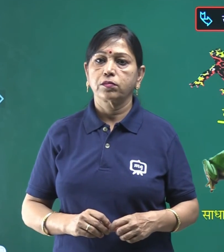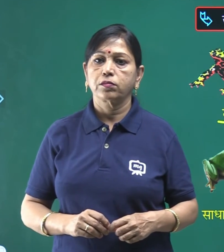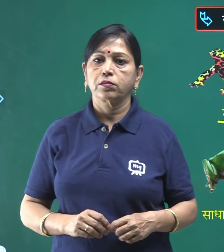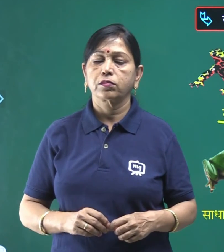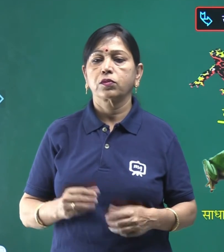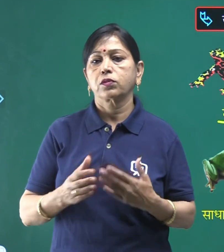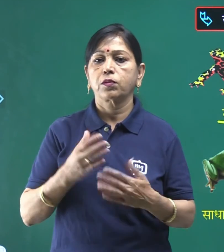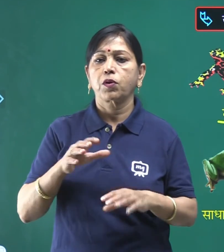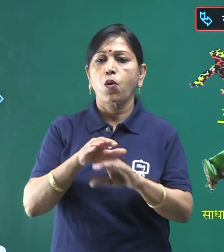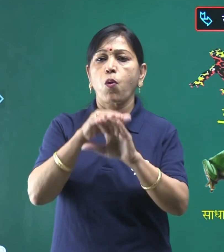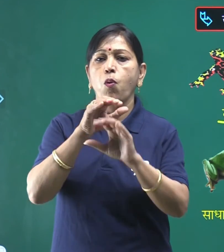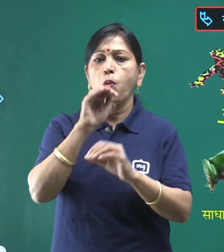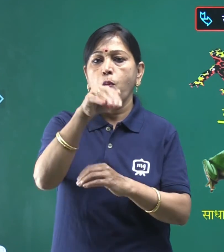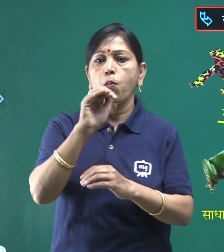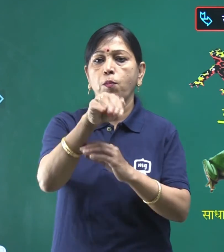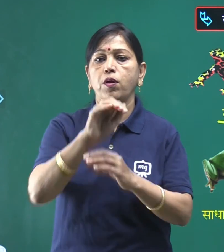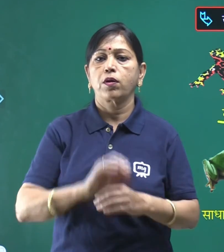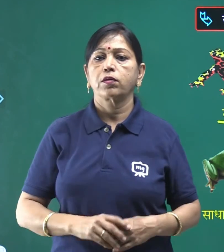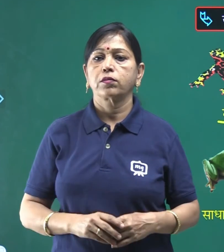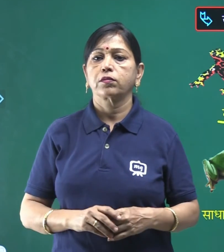साधारण मेंढक,